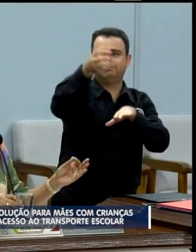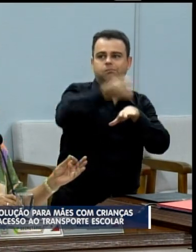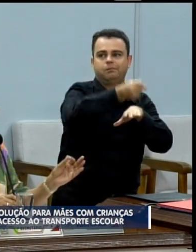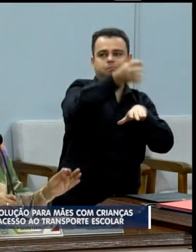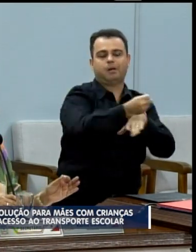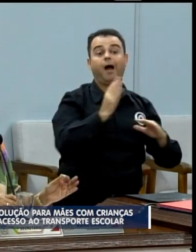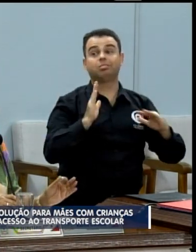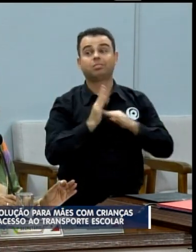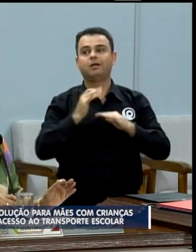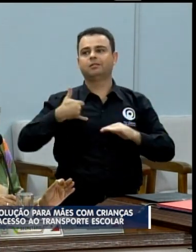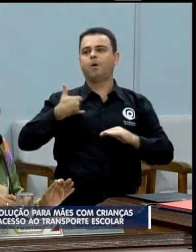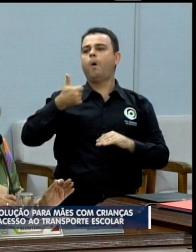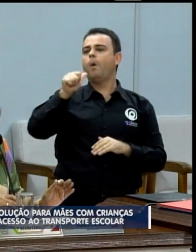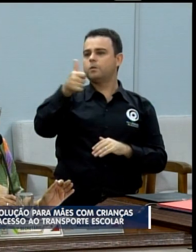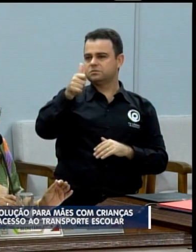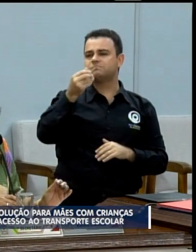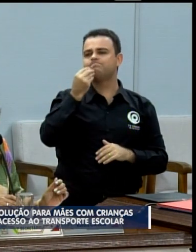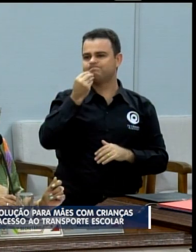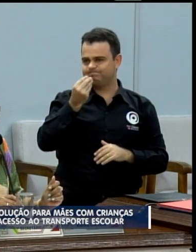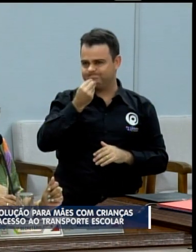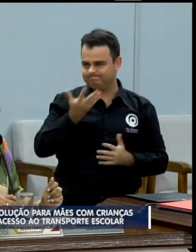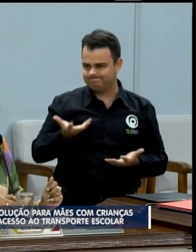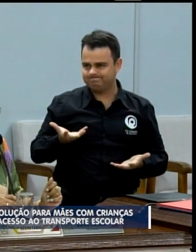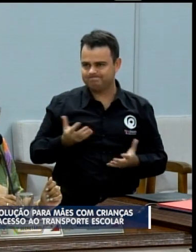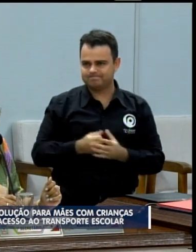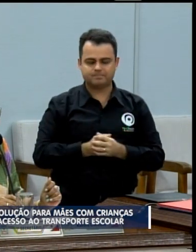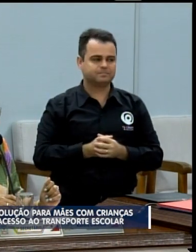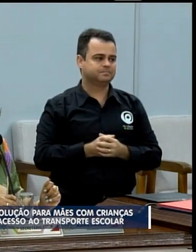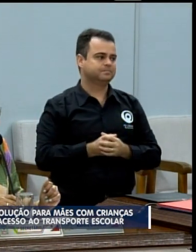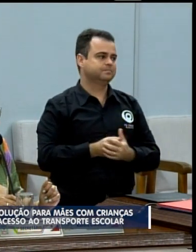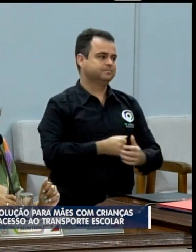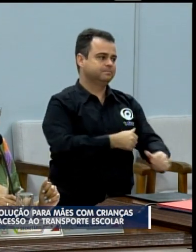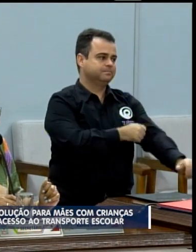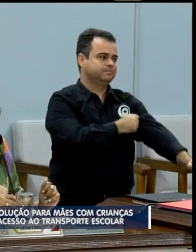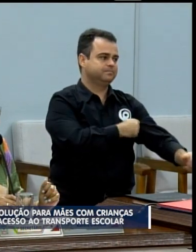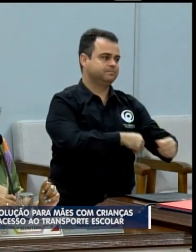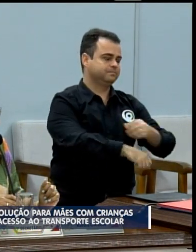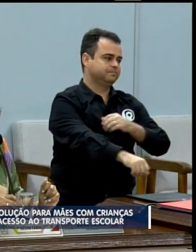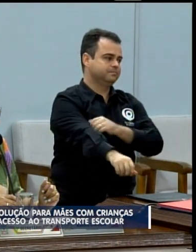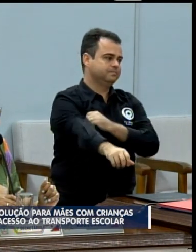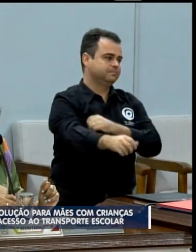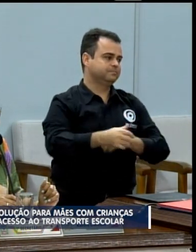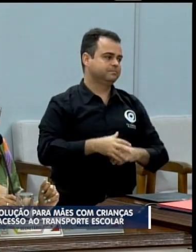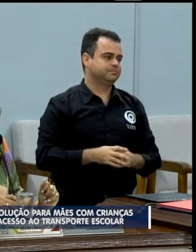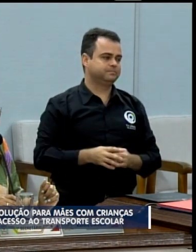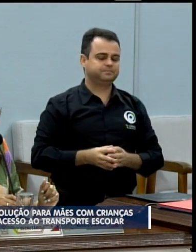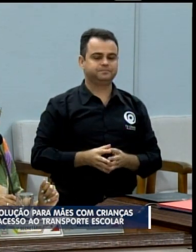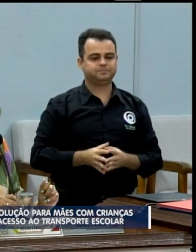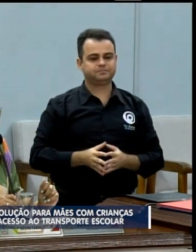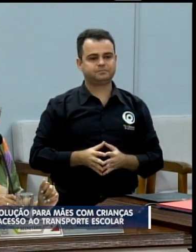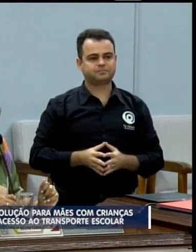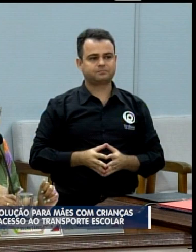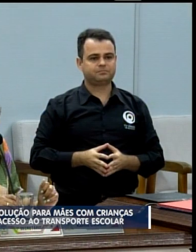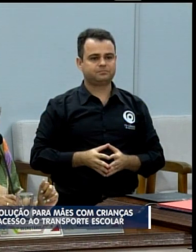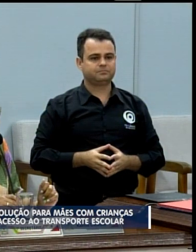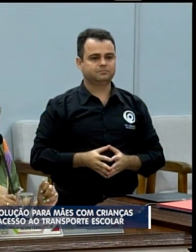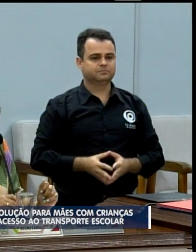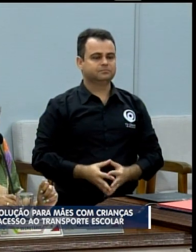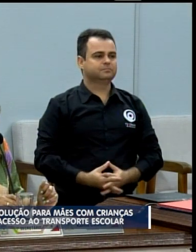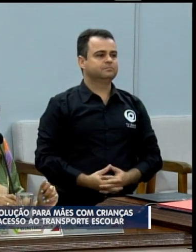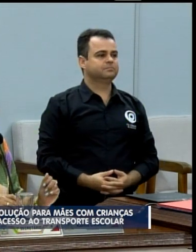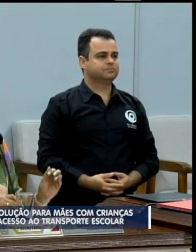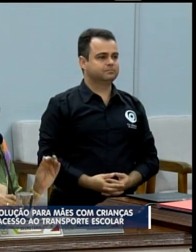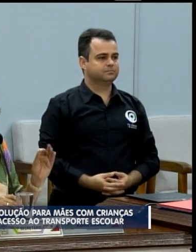Por quê? Olha só. Tem alguns outros critérios Sim. de idades muito diferentes sendo transportadas